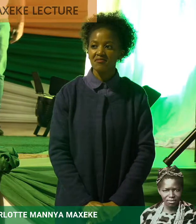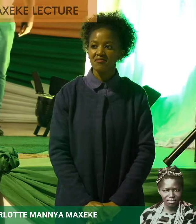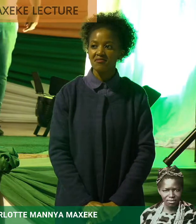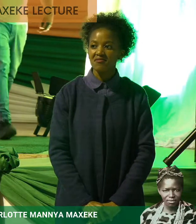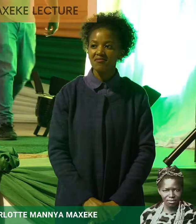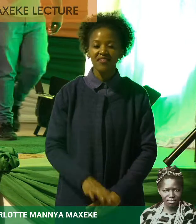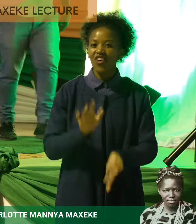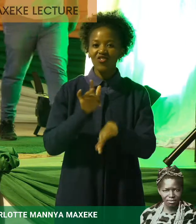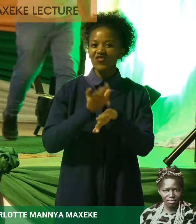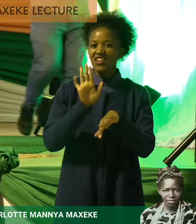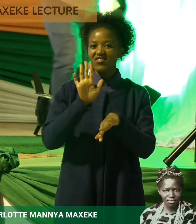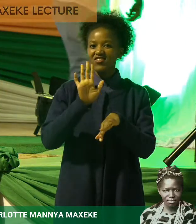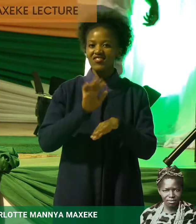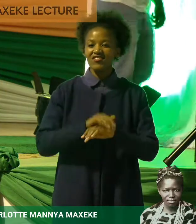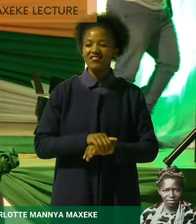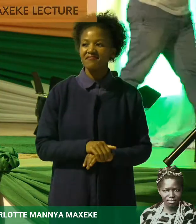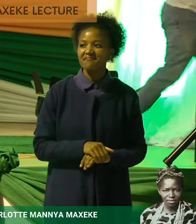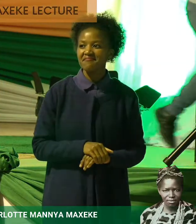Ungayibambi.